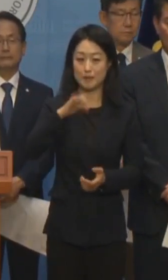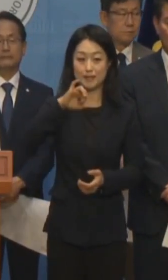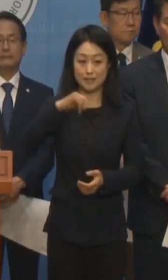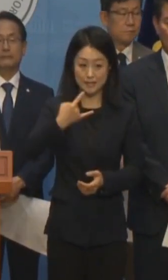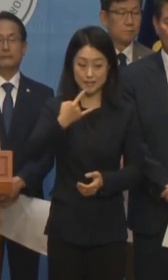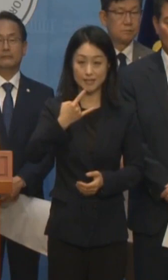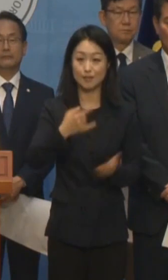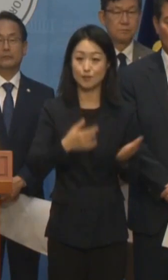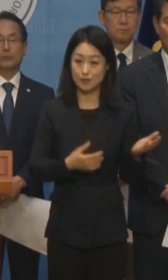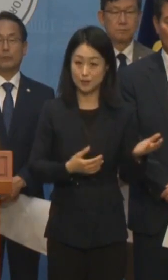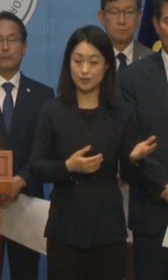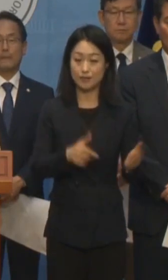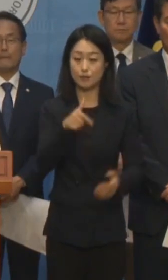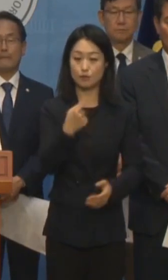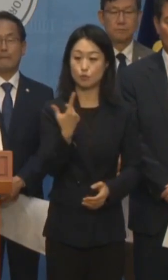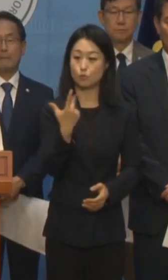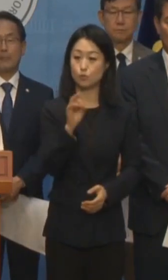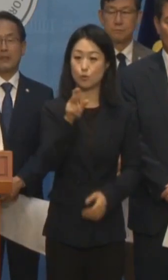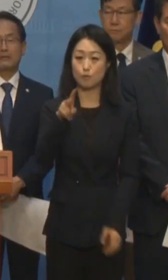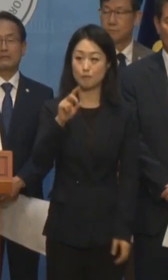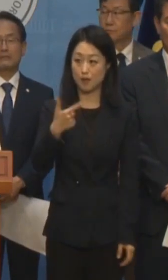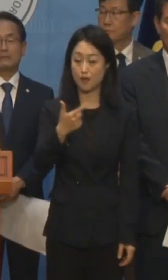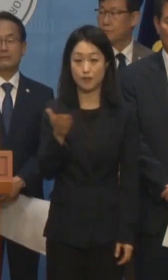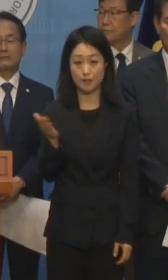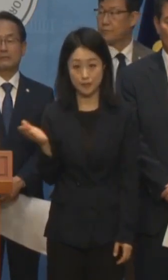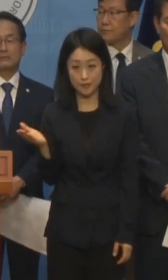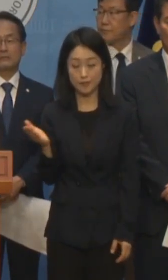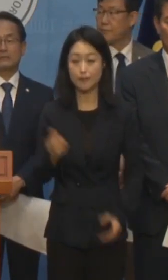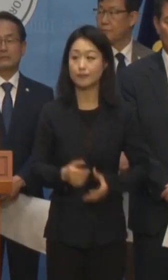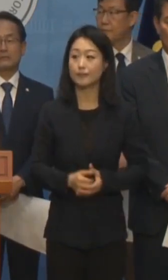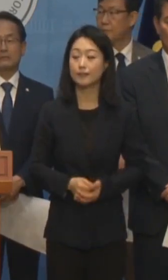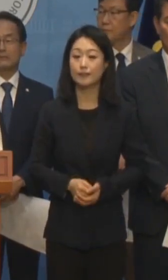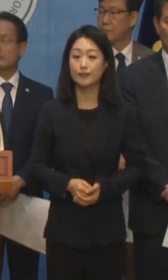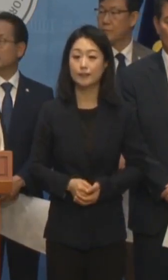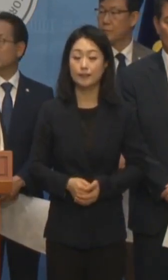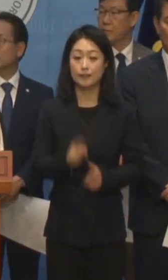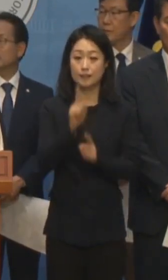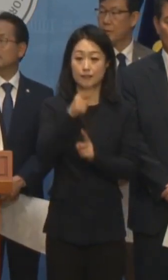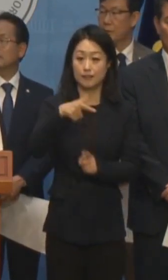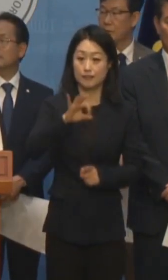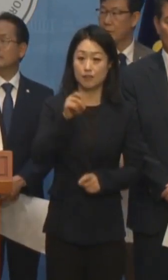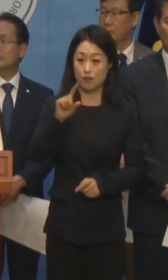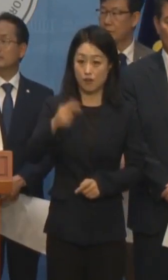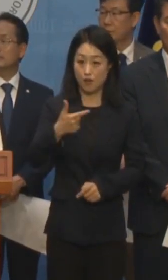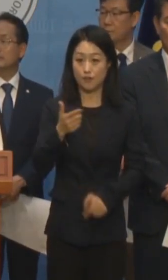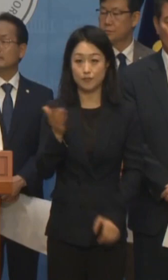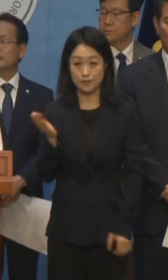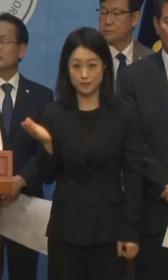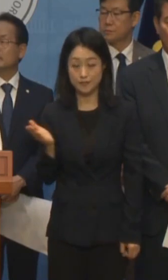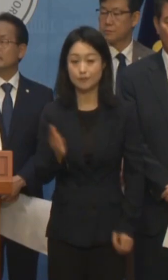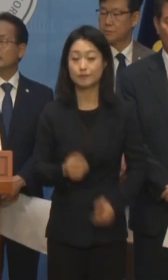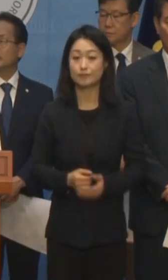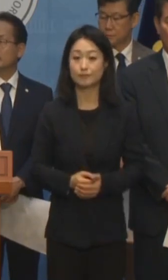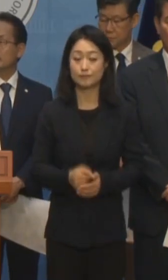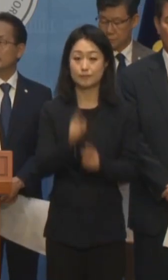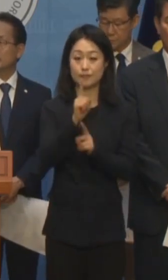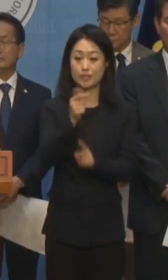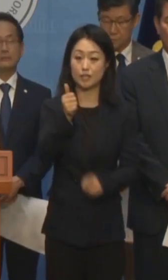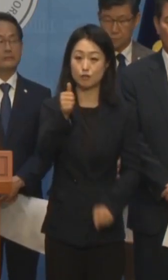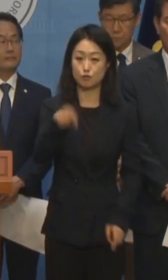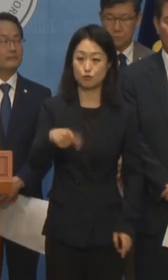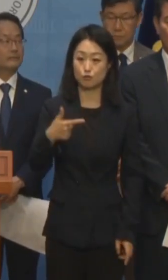참석하셨습니다. 노정면 의원님 오셨습니다. 이정헌 의원님 오셨습니다. 이훈기